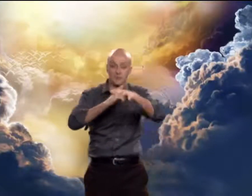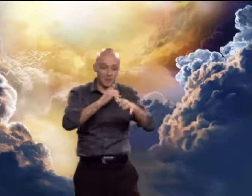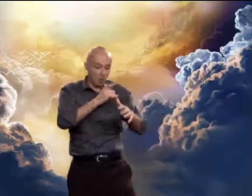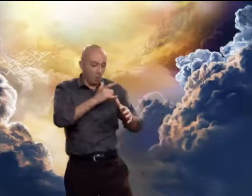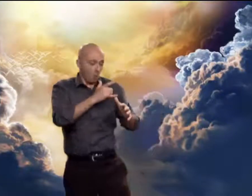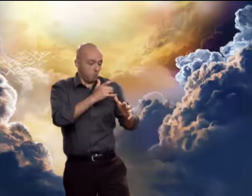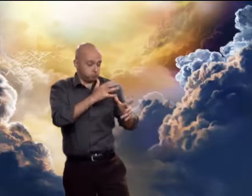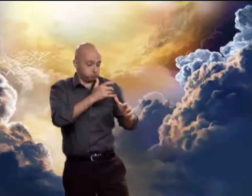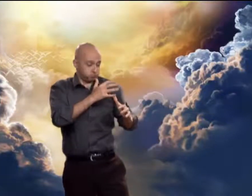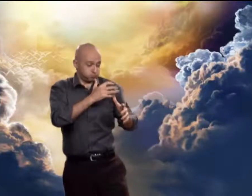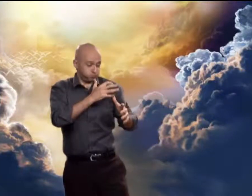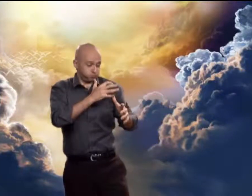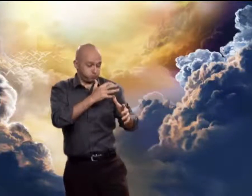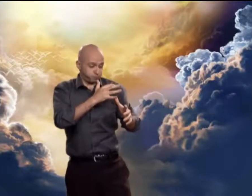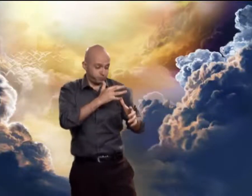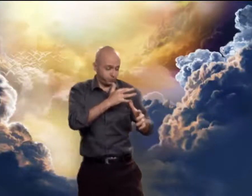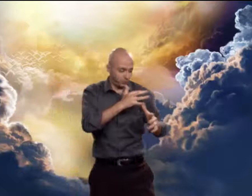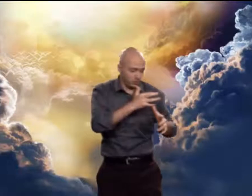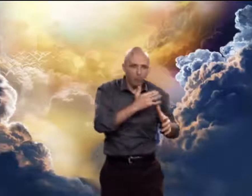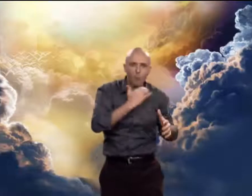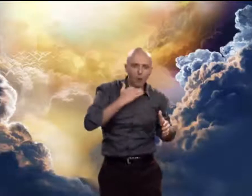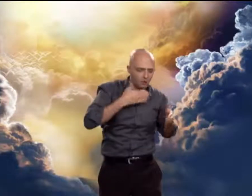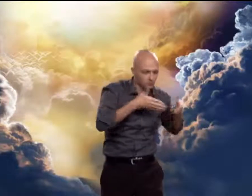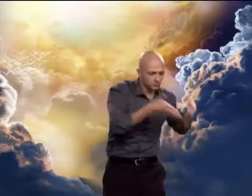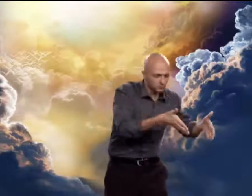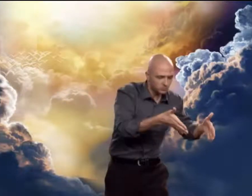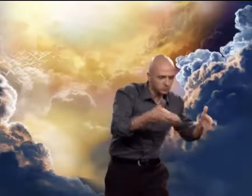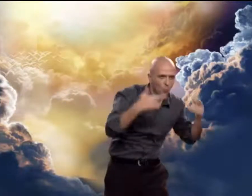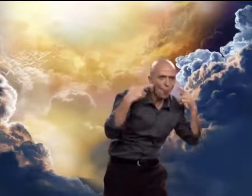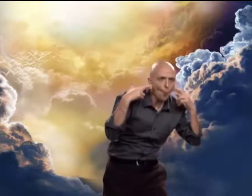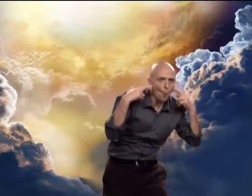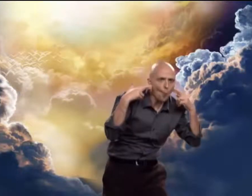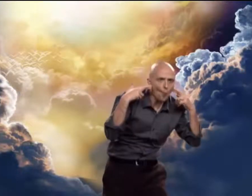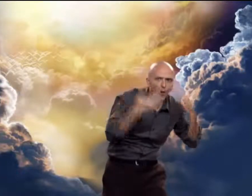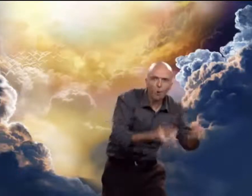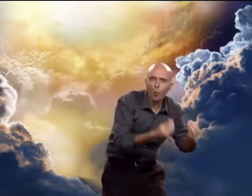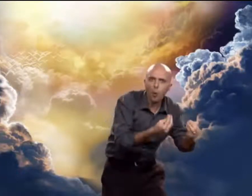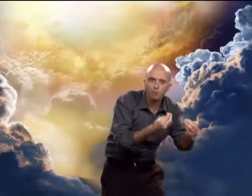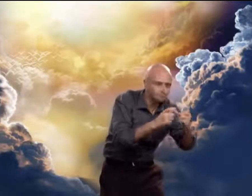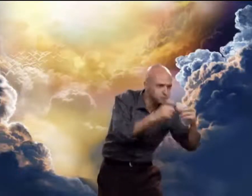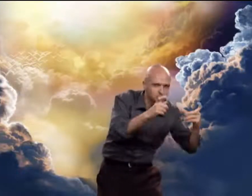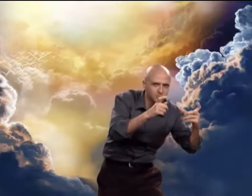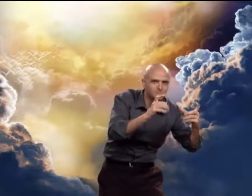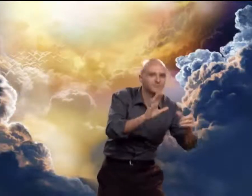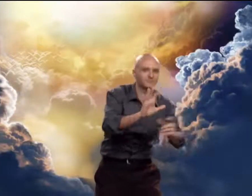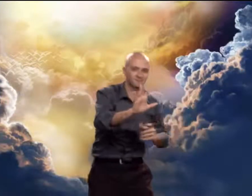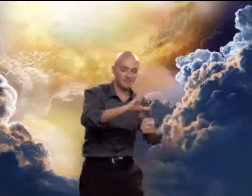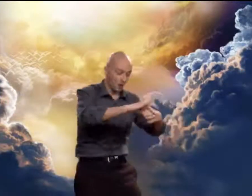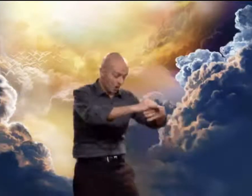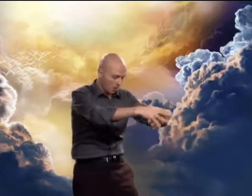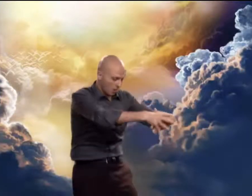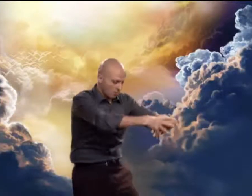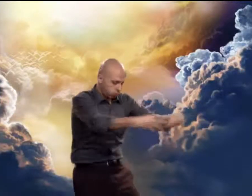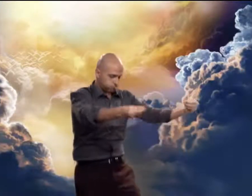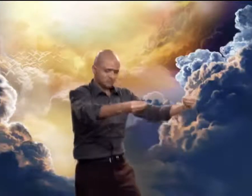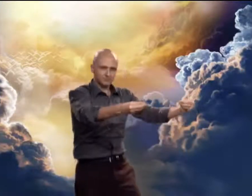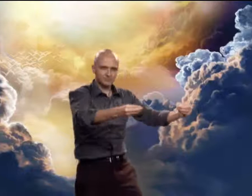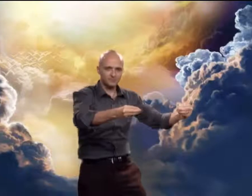Naquele momento terá fim o prolongado domínio do mal. O reino do mundo se tornará de nosso Senhor e do seu